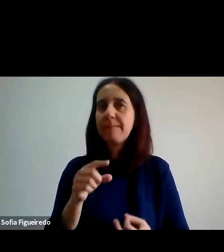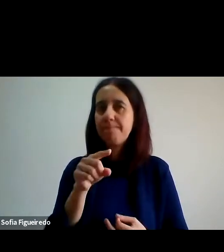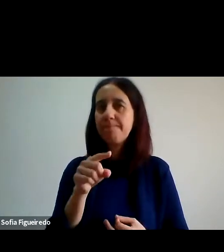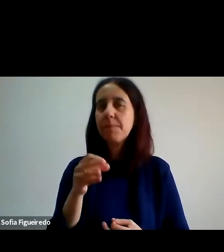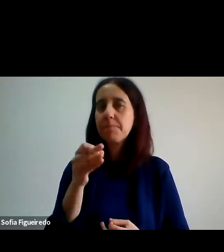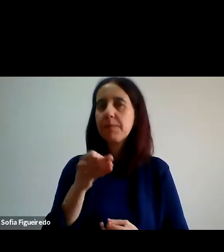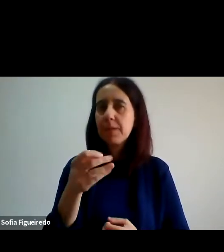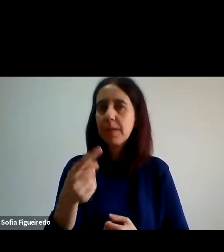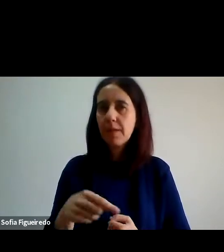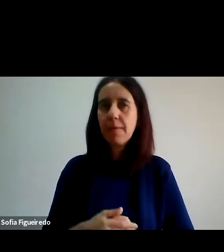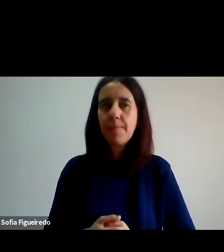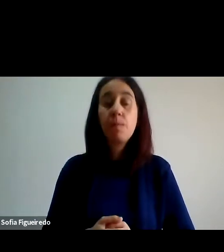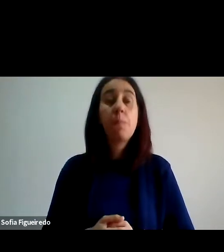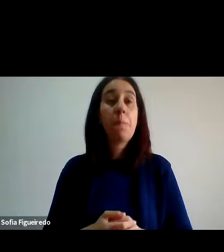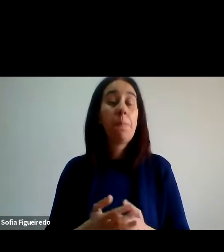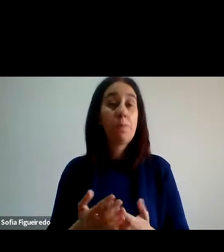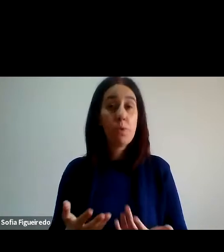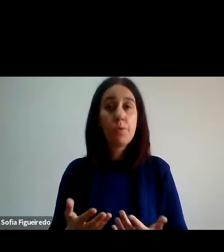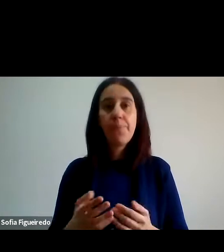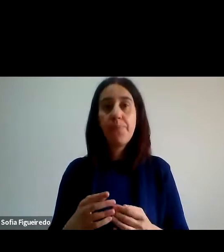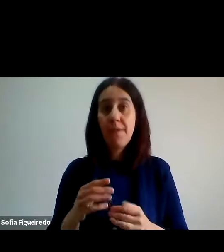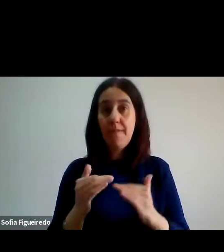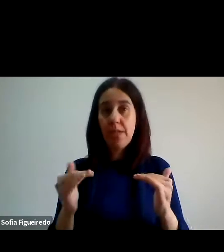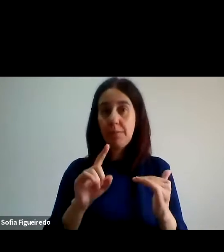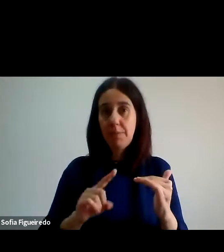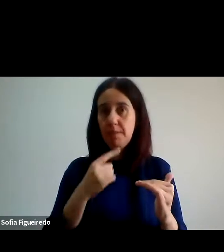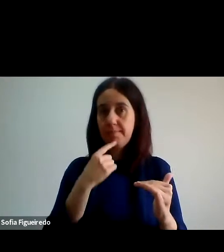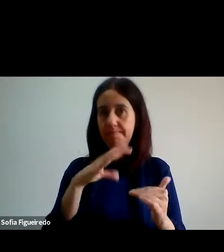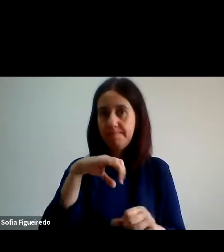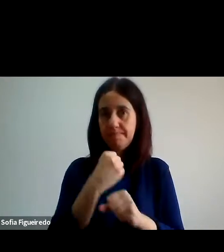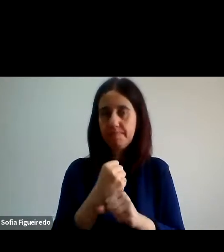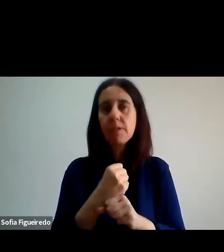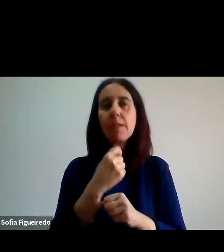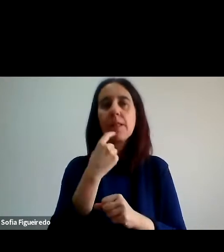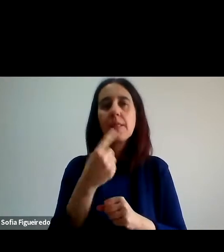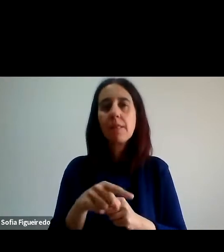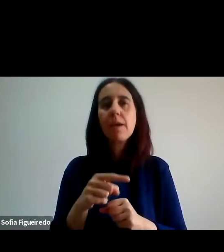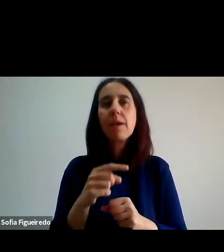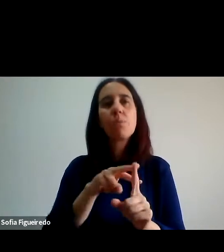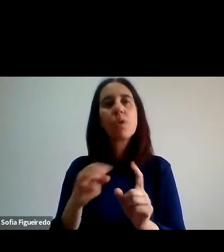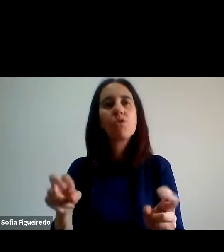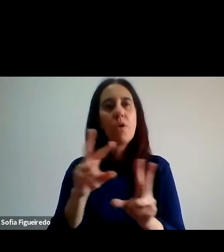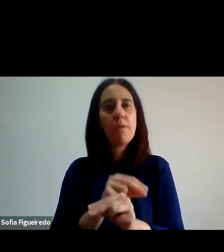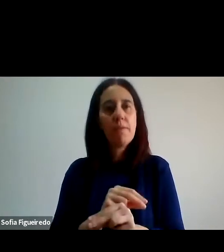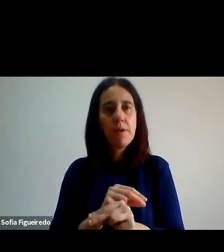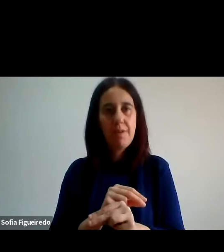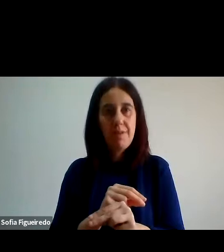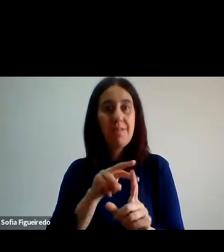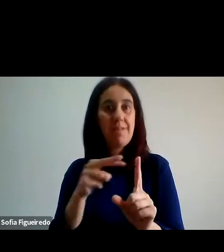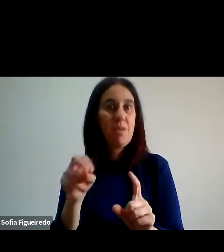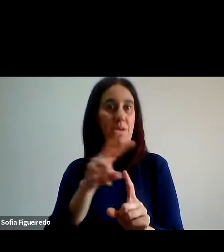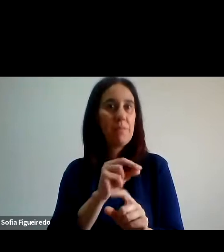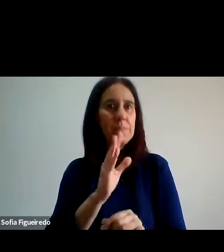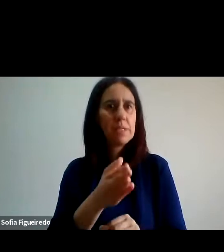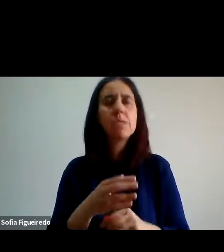utilização. Portanto, para concluir esta primeira fase, temos então uma nova abordagem e necessitamos desta nova abordagem. Não basta comunicar